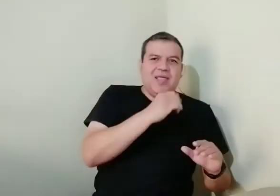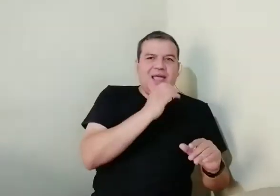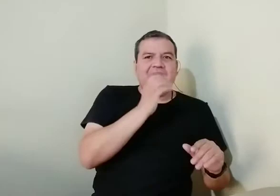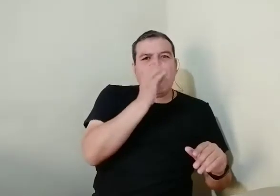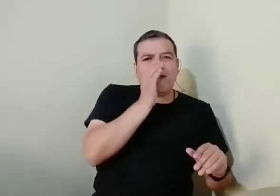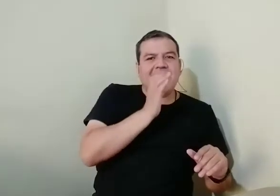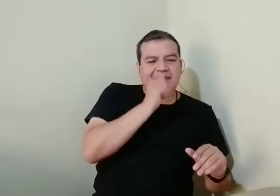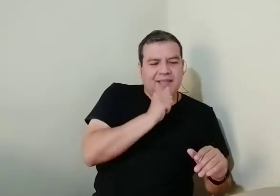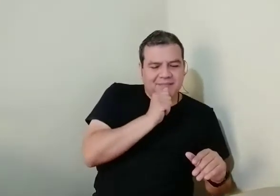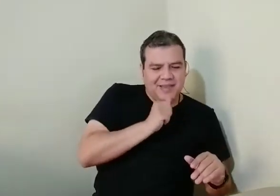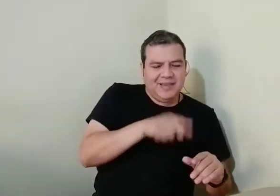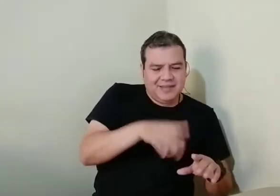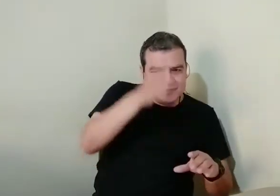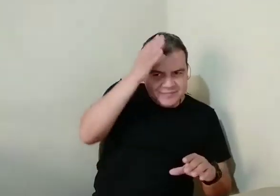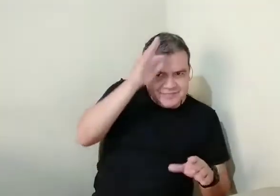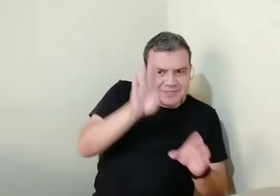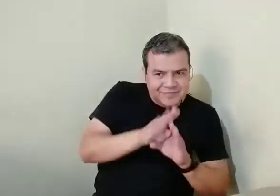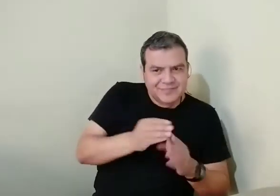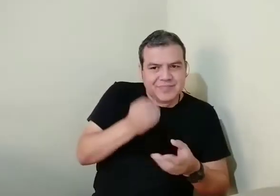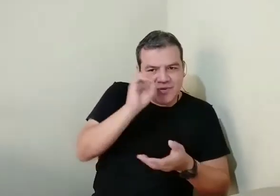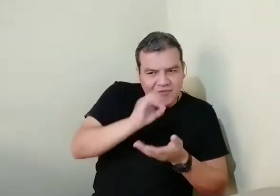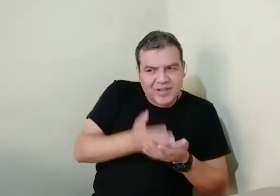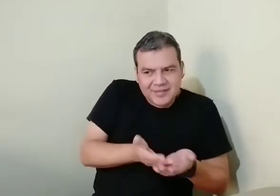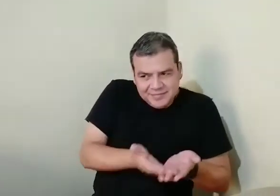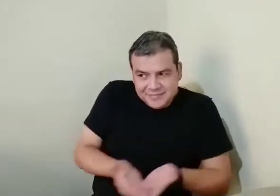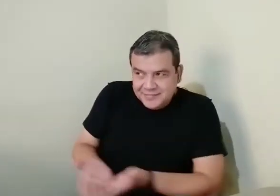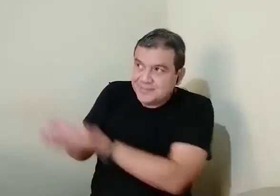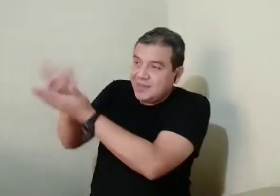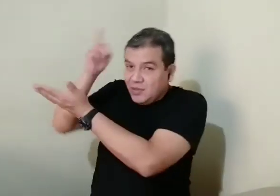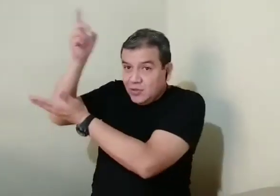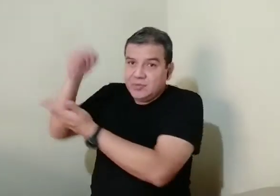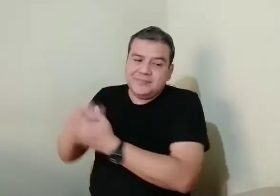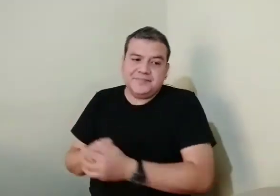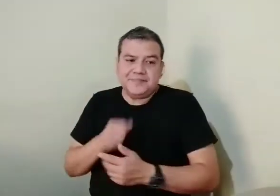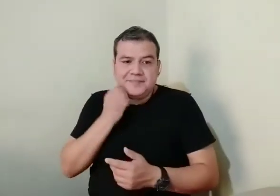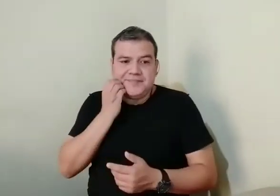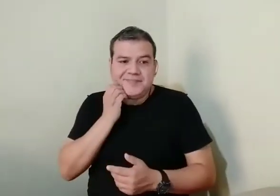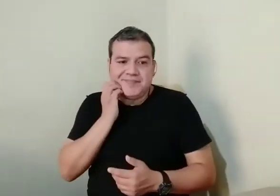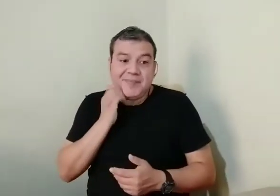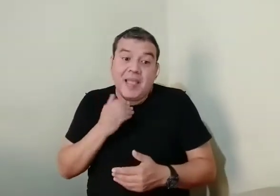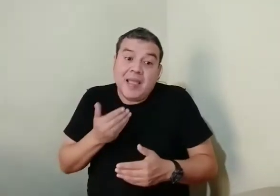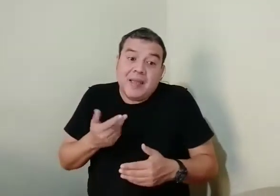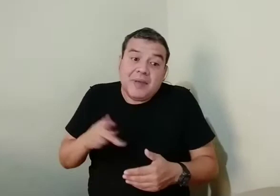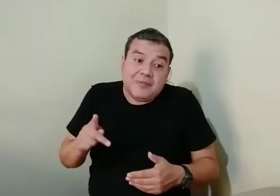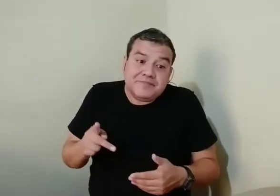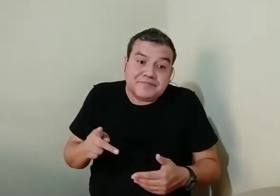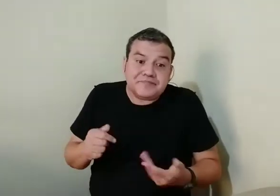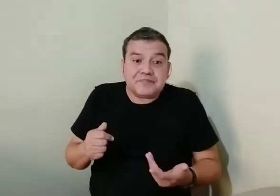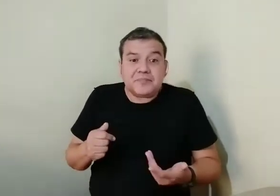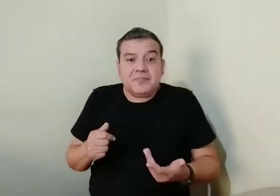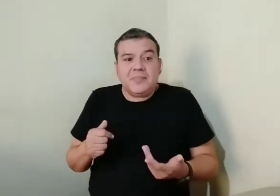Desafortunadamente, una buena educación no siempre conduce al tipo de resultados que